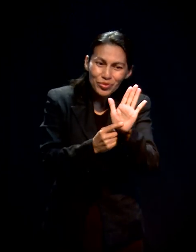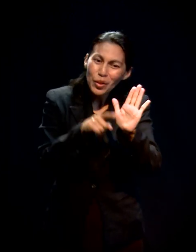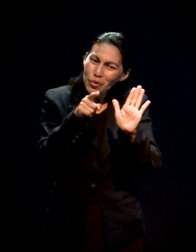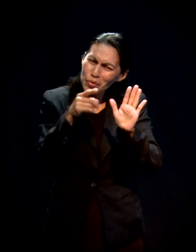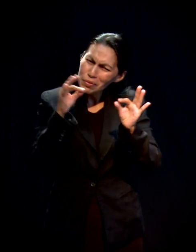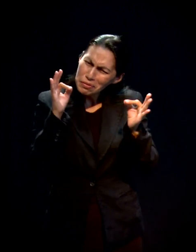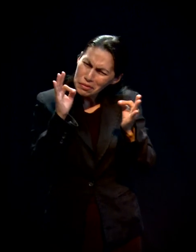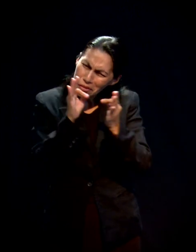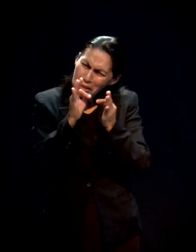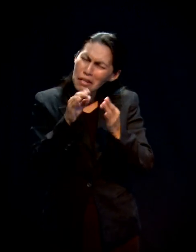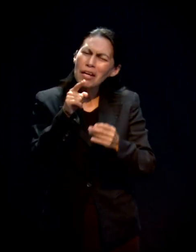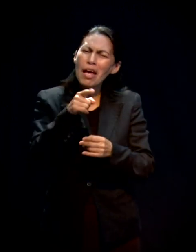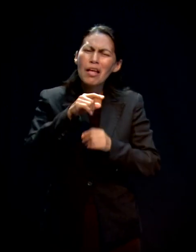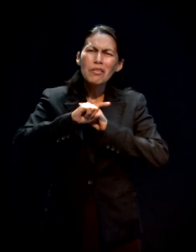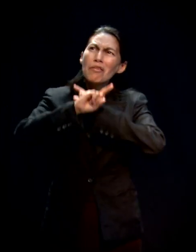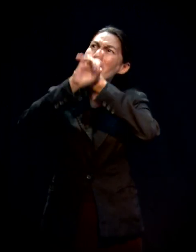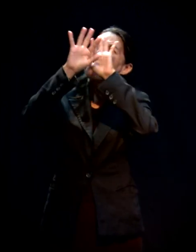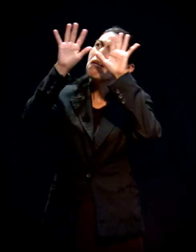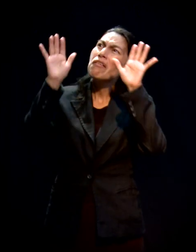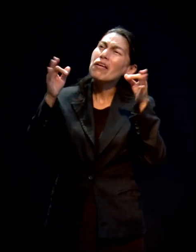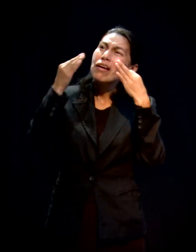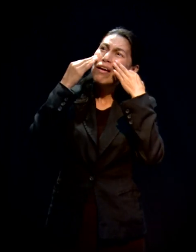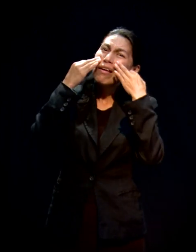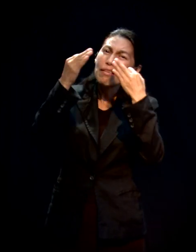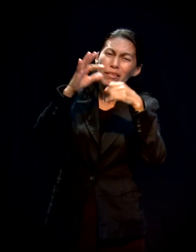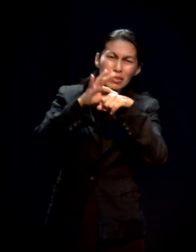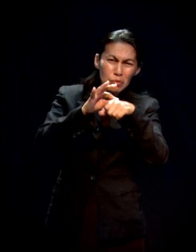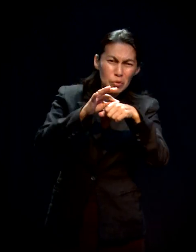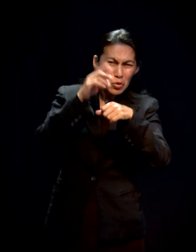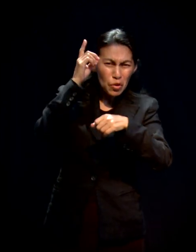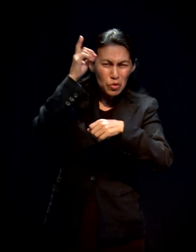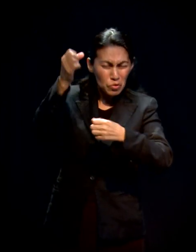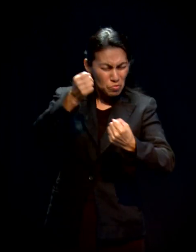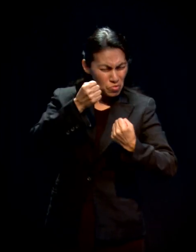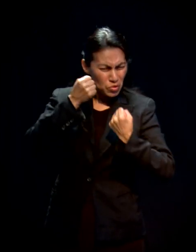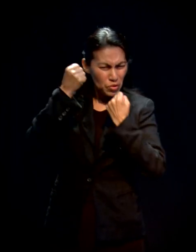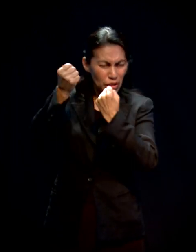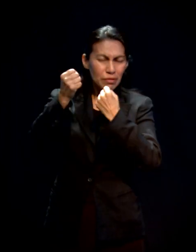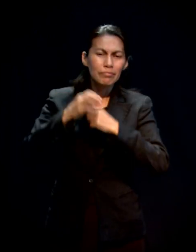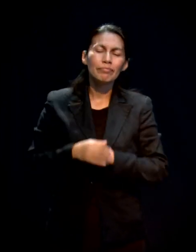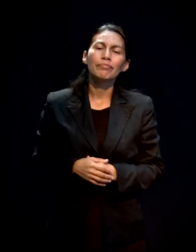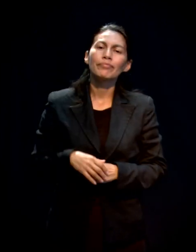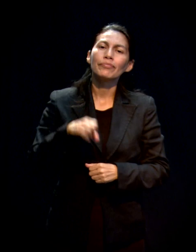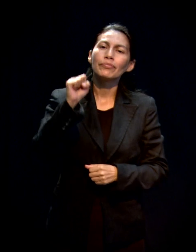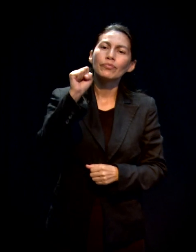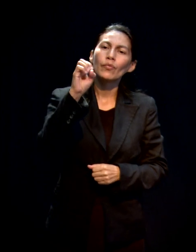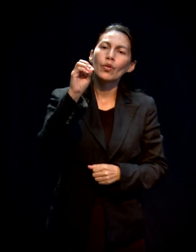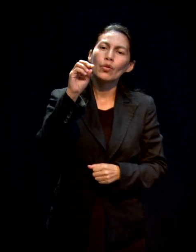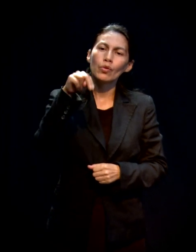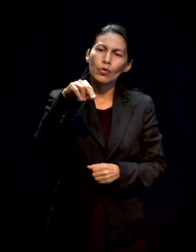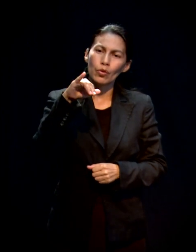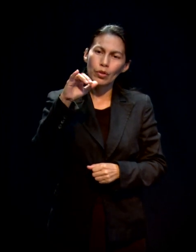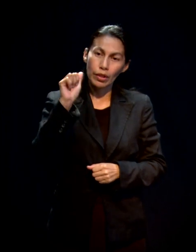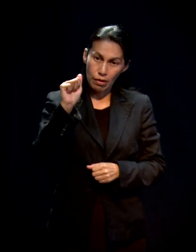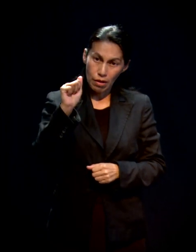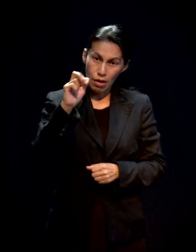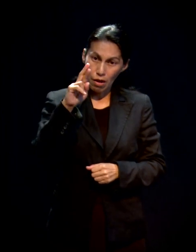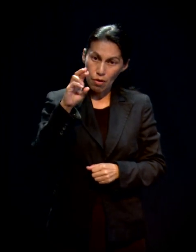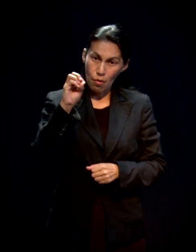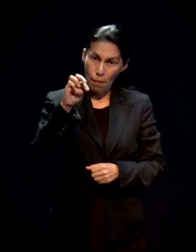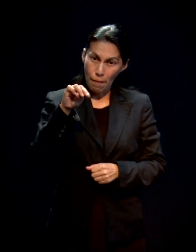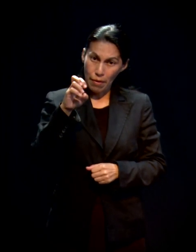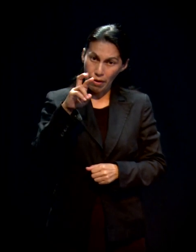para que le glorifiquen y de es testimonio a todos del poder de dios sonia romero buenas noches y muchas bendiciones